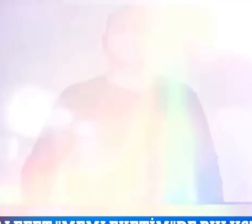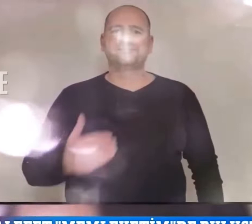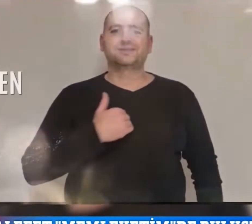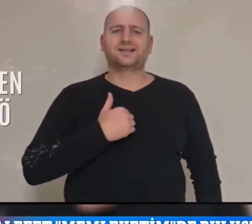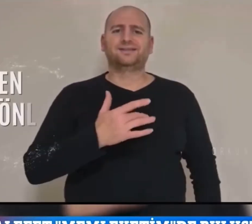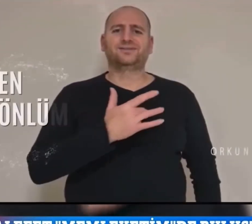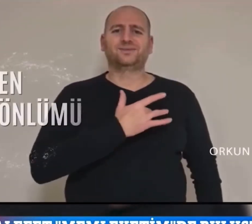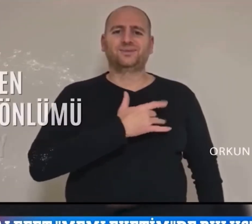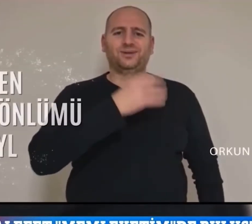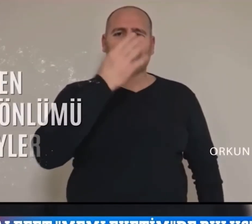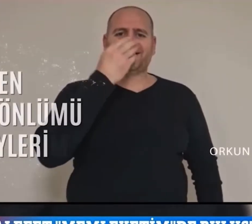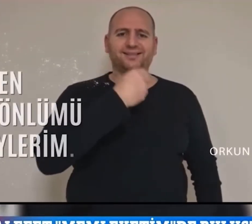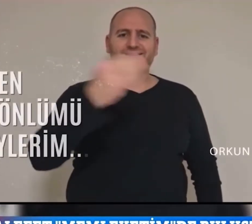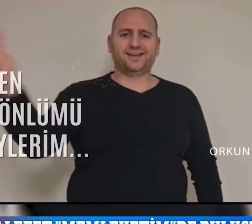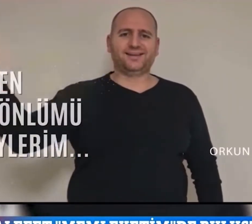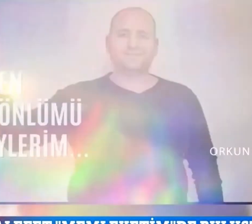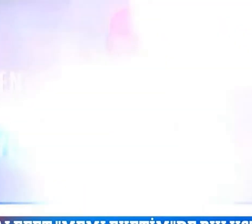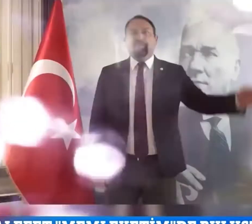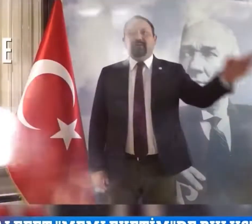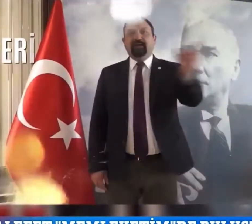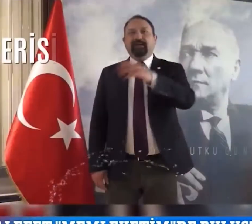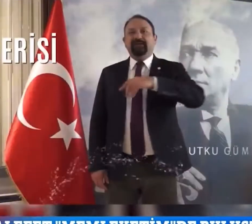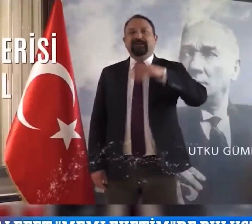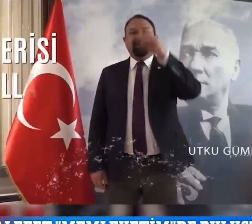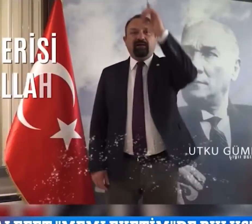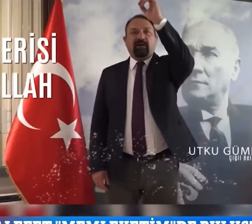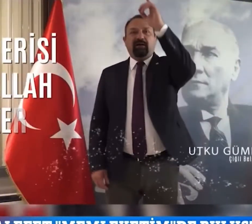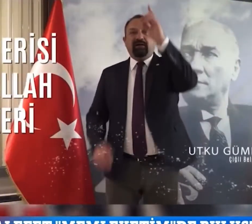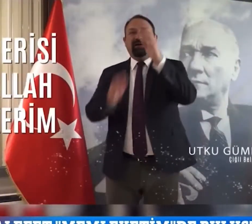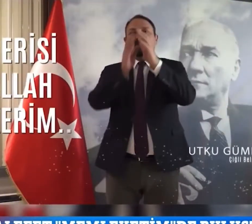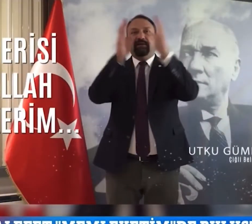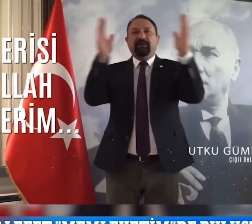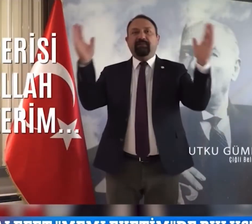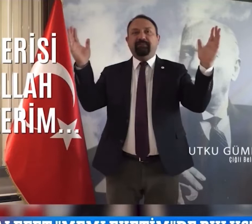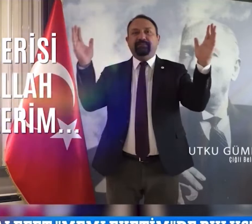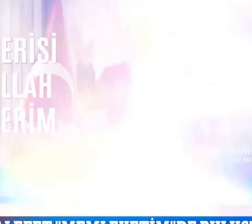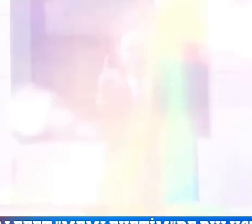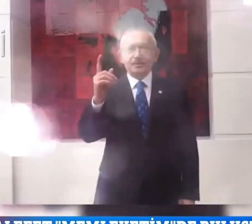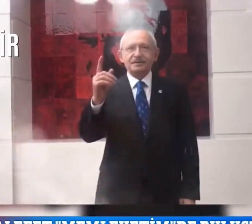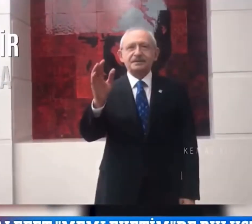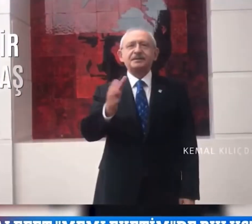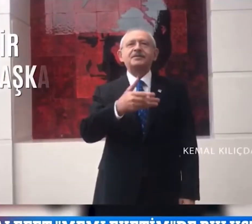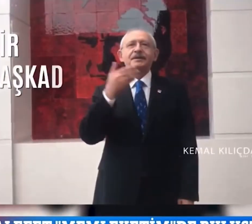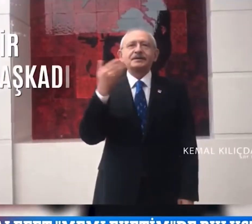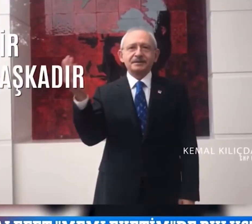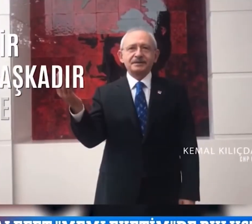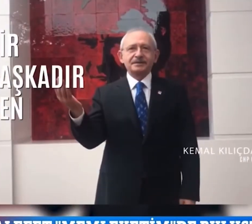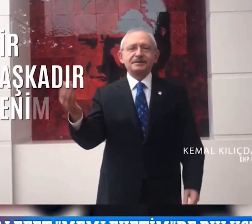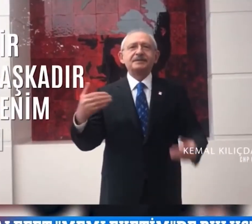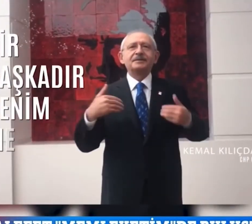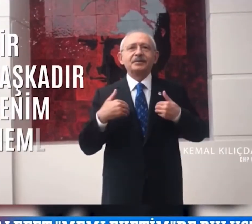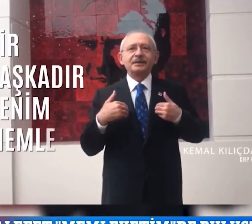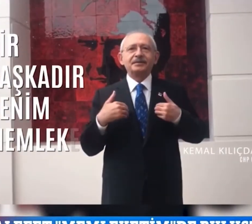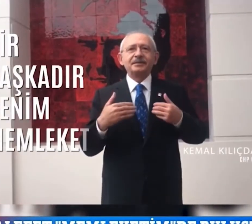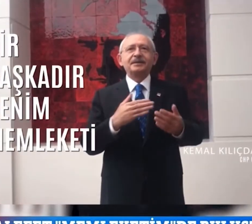Ben gönlümü eylerim, gerisi Allah kerim, bir başkadır